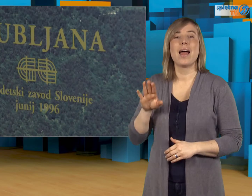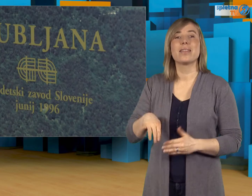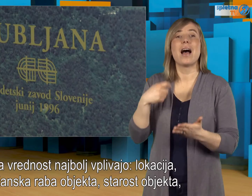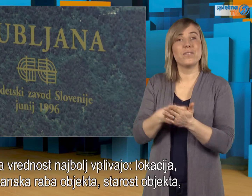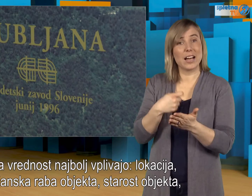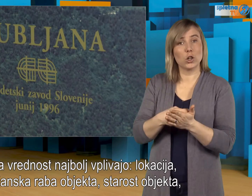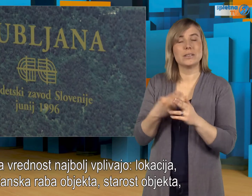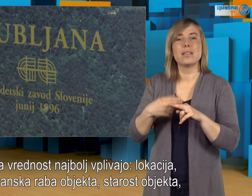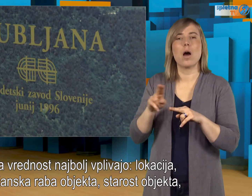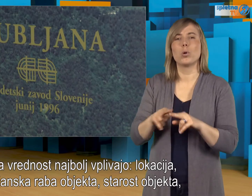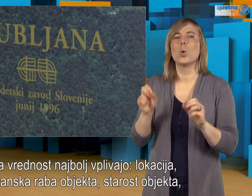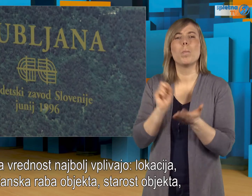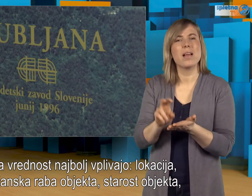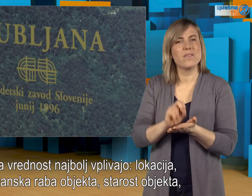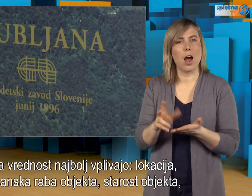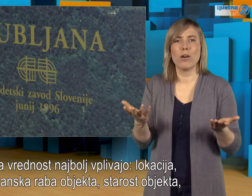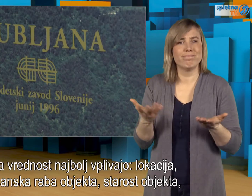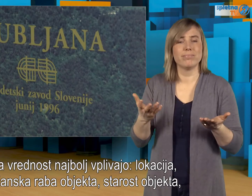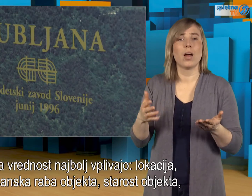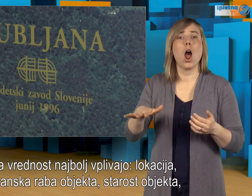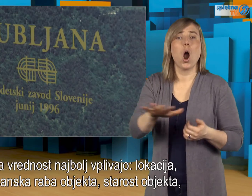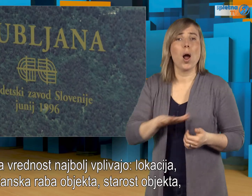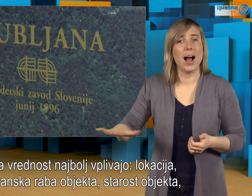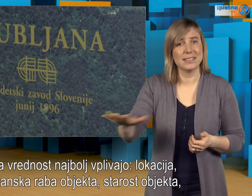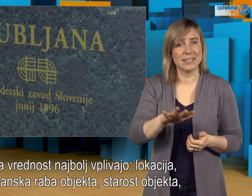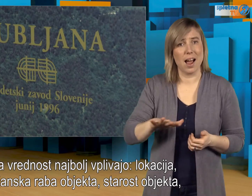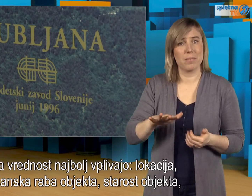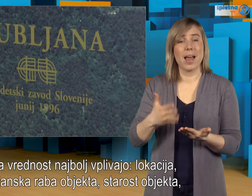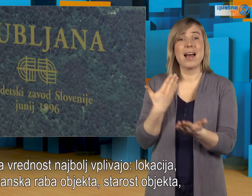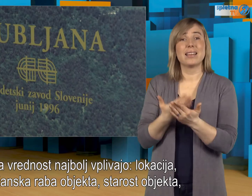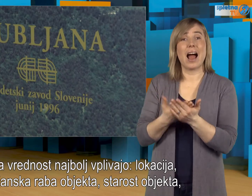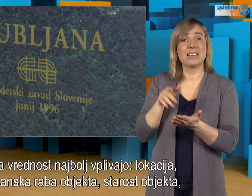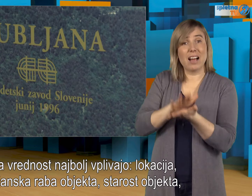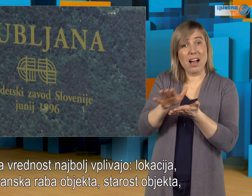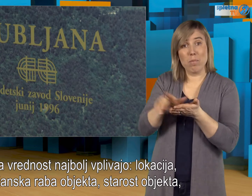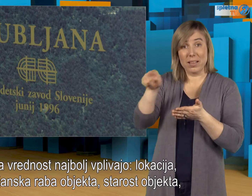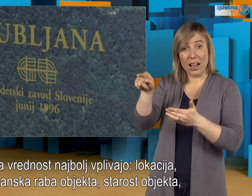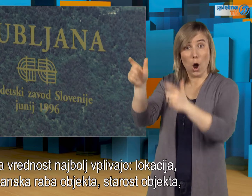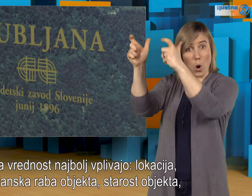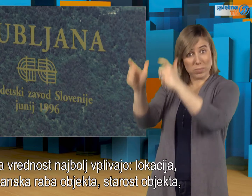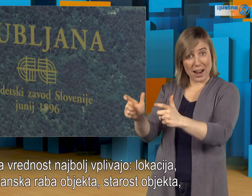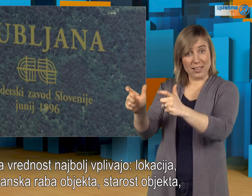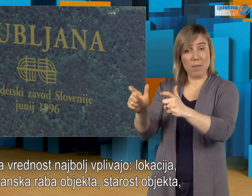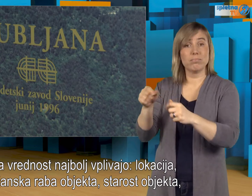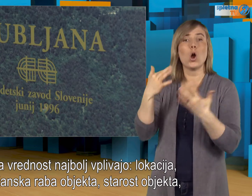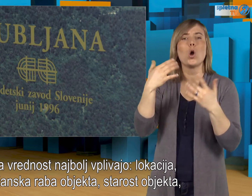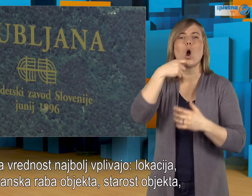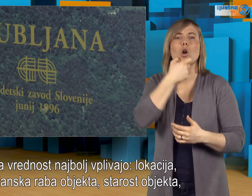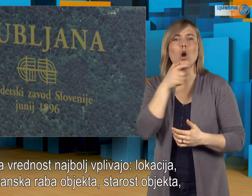Na vrednost najbolj vplivajo lokacija, dejanska raba objekta, starost objekta,